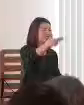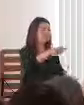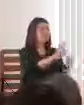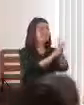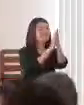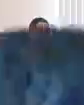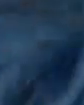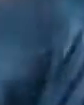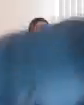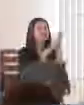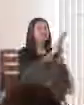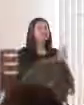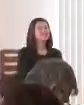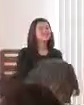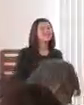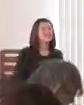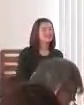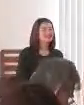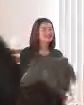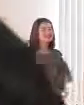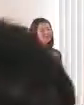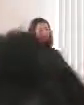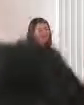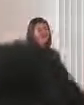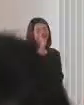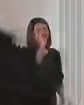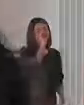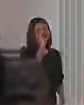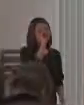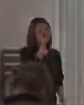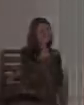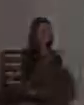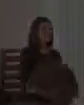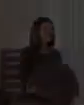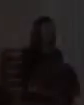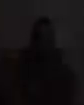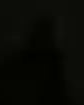1回で終わるのはもったいないね。ああよかった。